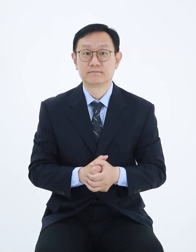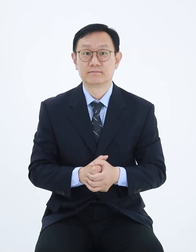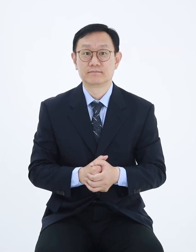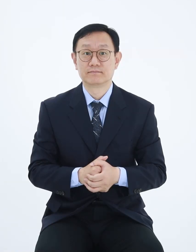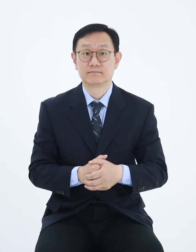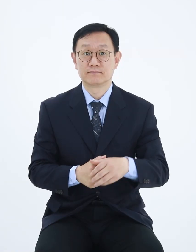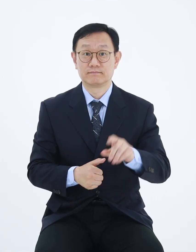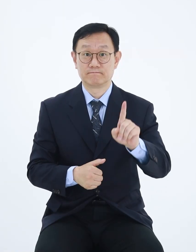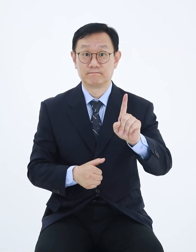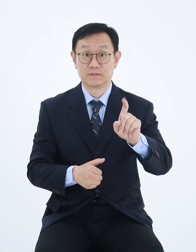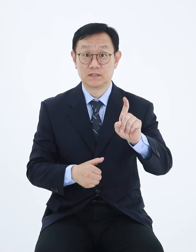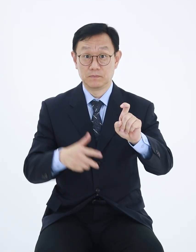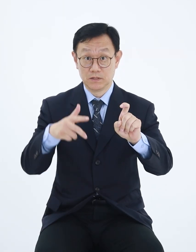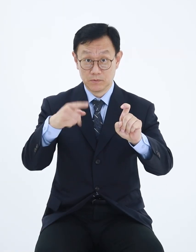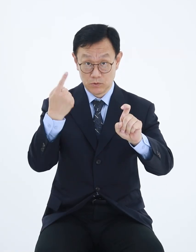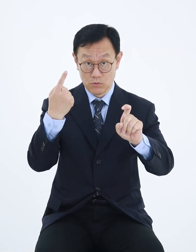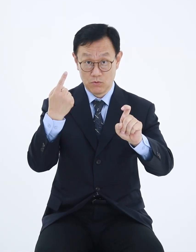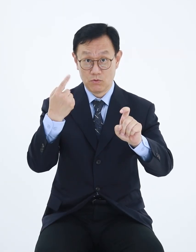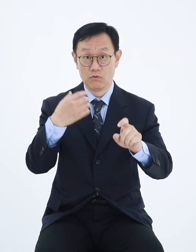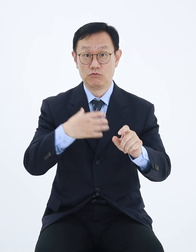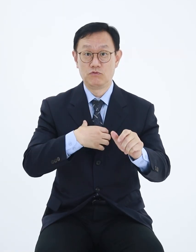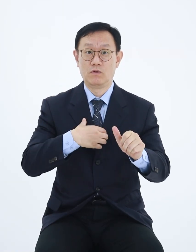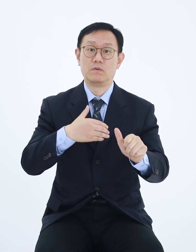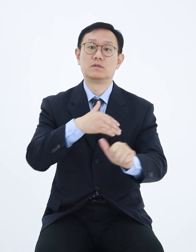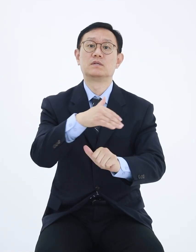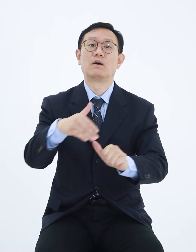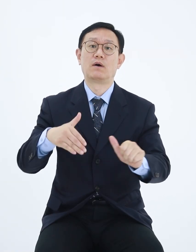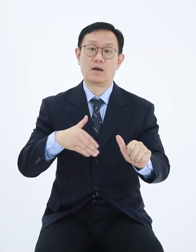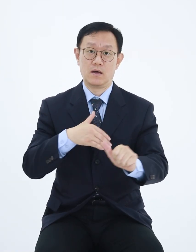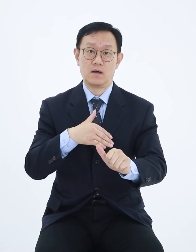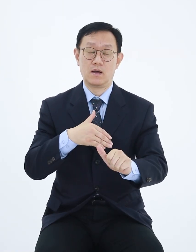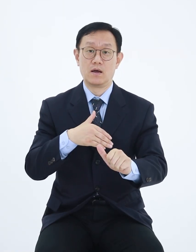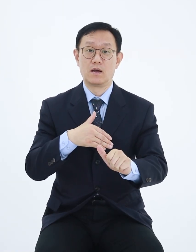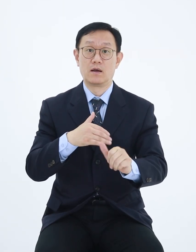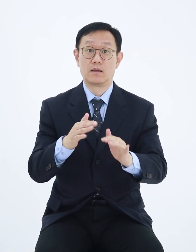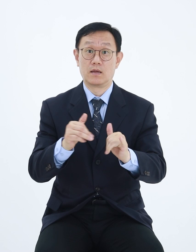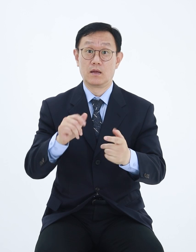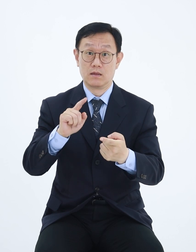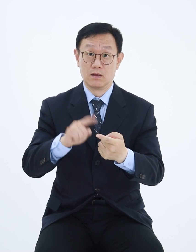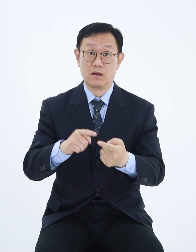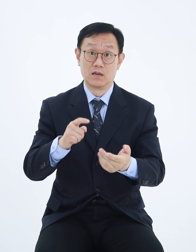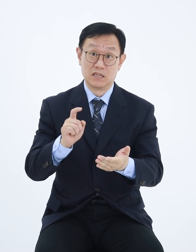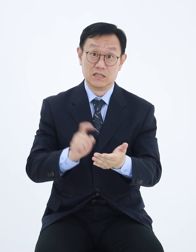관련 조항 제11조 위험 상황과 인도적 차원의 긴급 사태